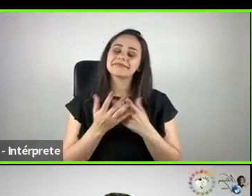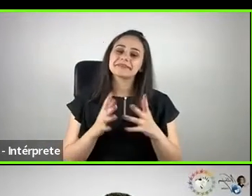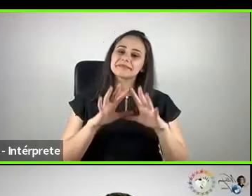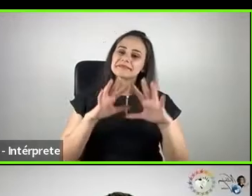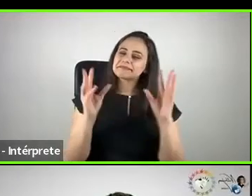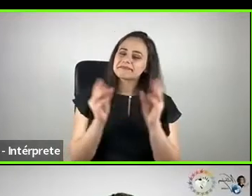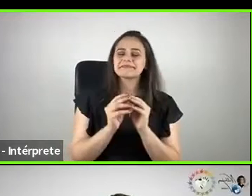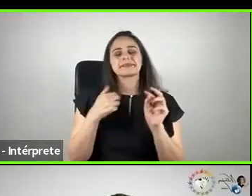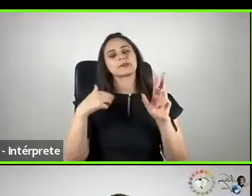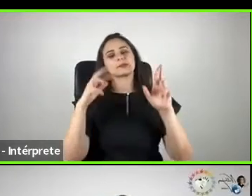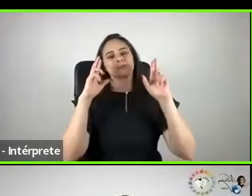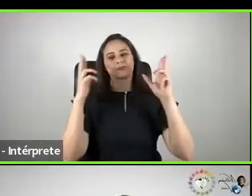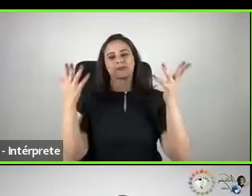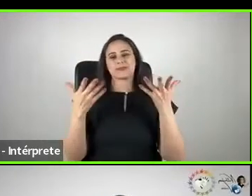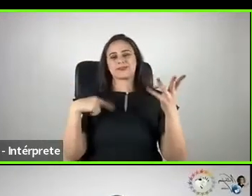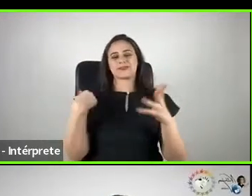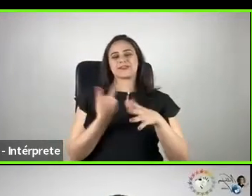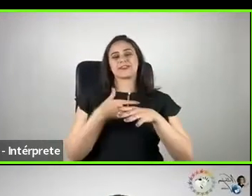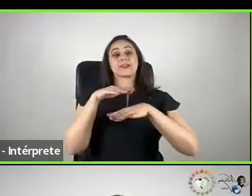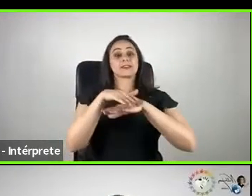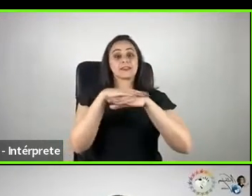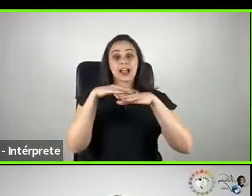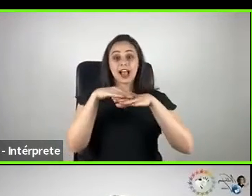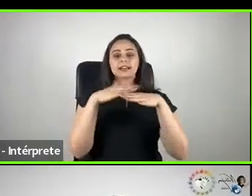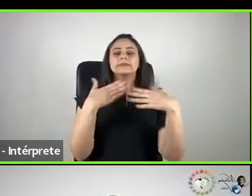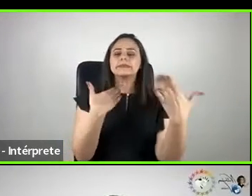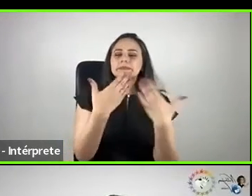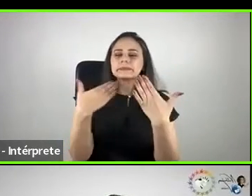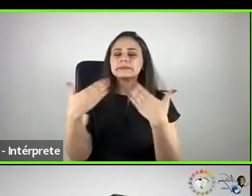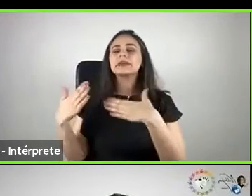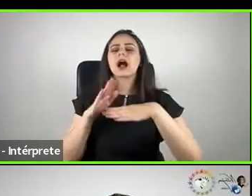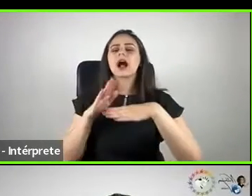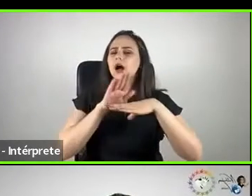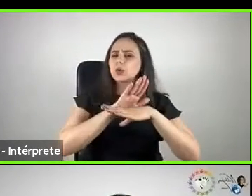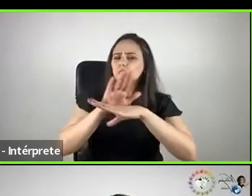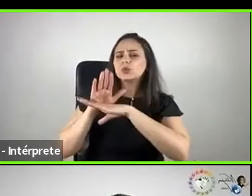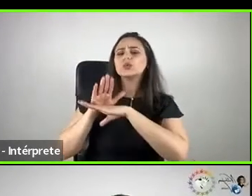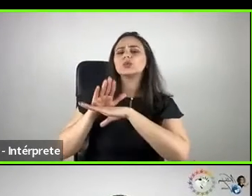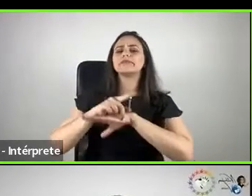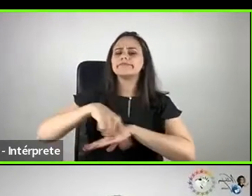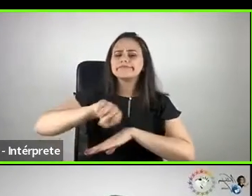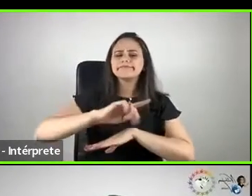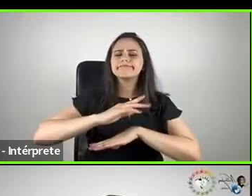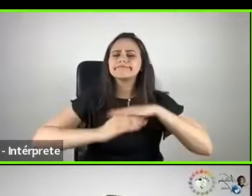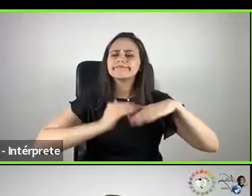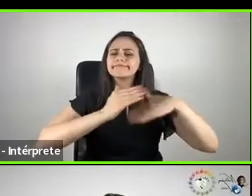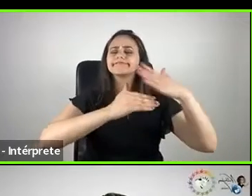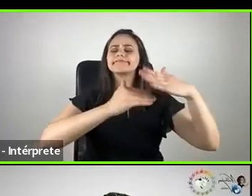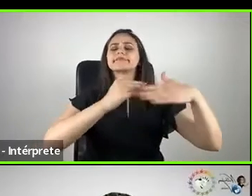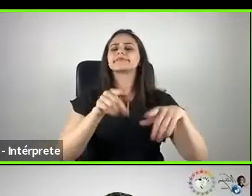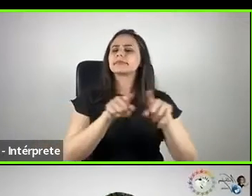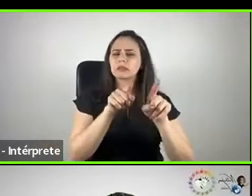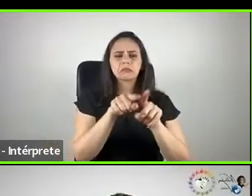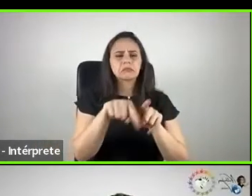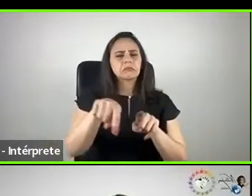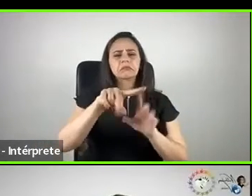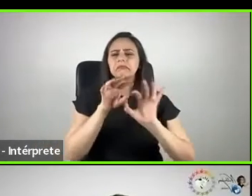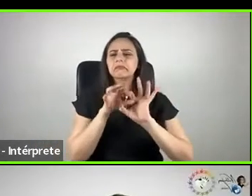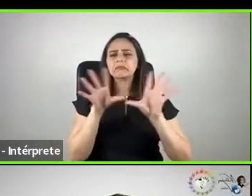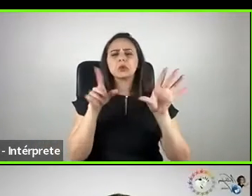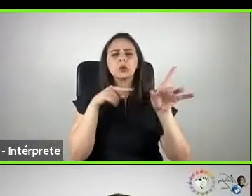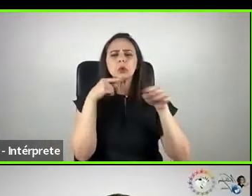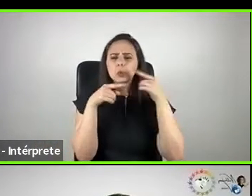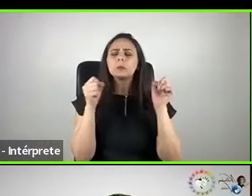espero que hoje a nossa conversa, o nosso papo, agregue bastante, coloquem todas as suas dúvidas. Nenhuma